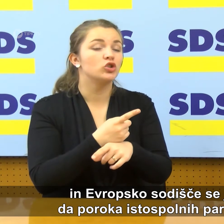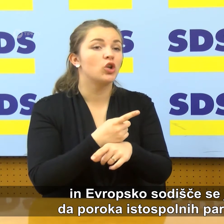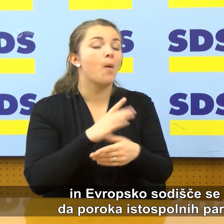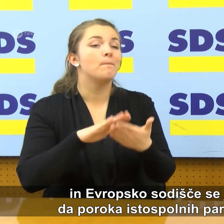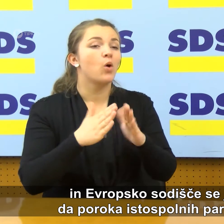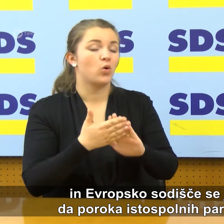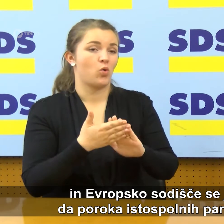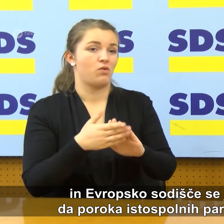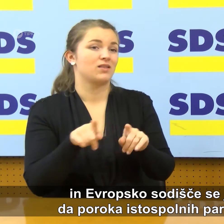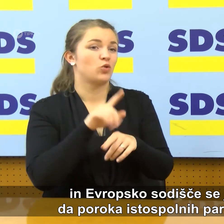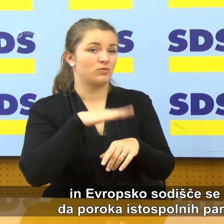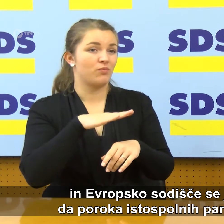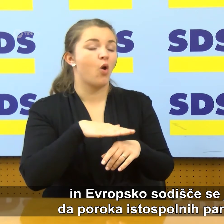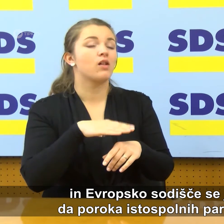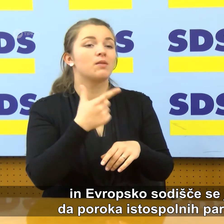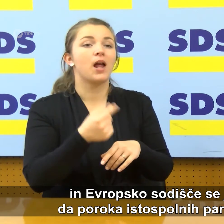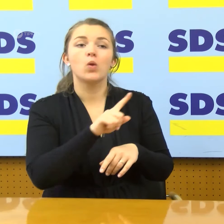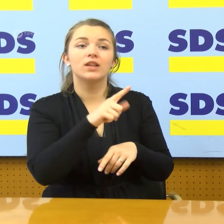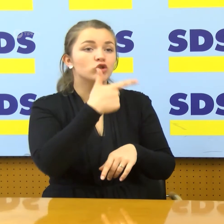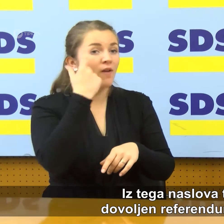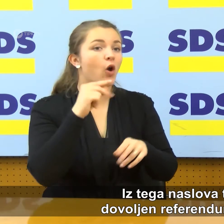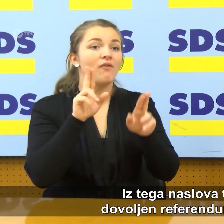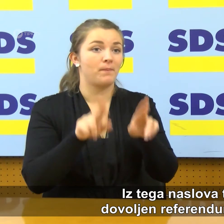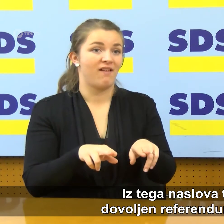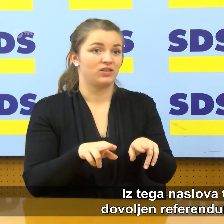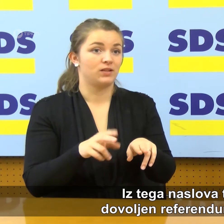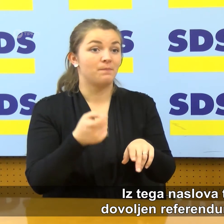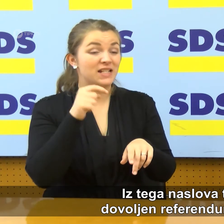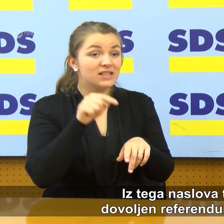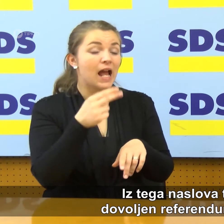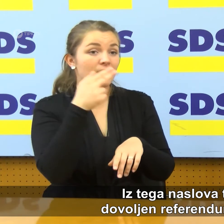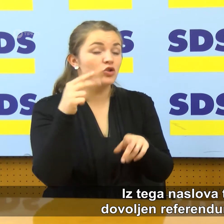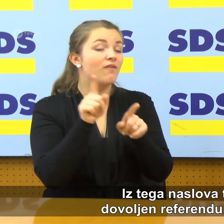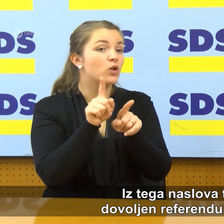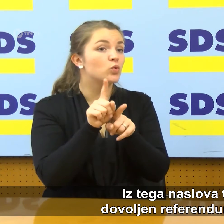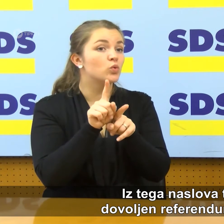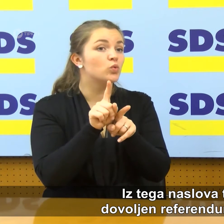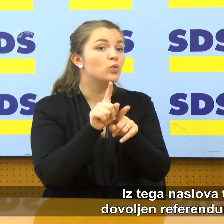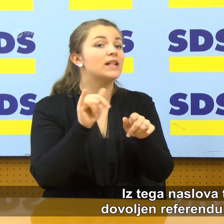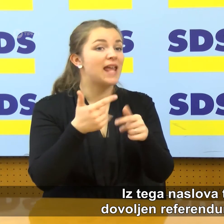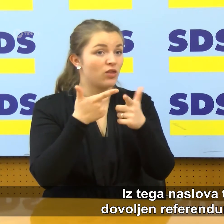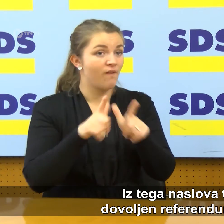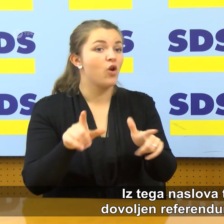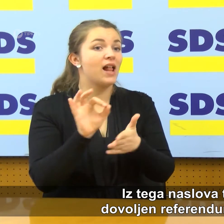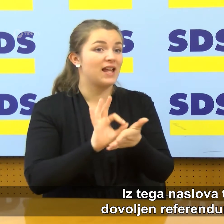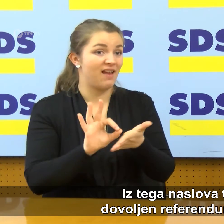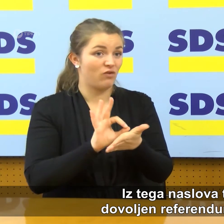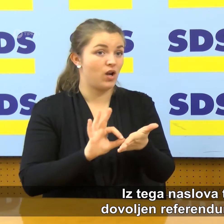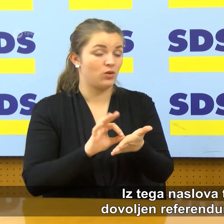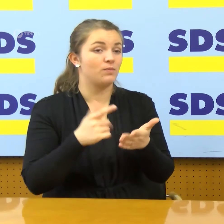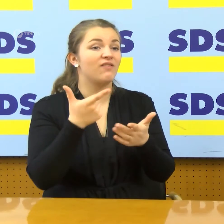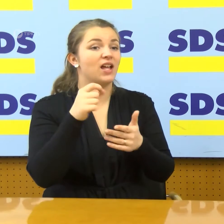poroka istospolnih parov ni človekova pravica. Iz tega naslova tudi seveda je dovoljen referendum